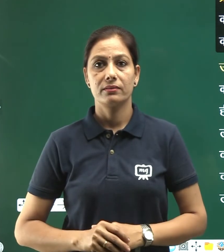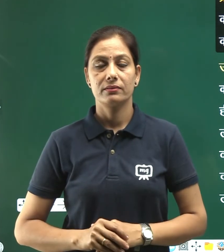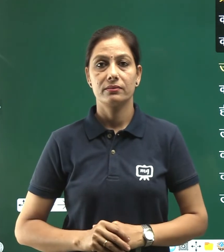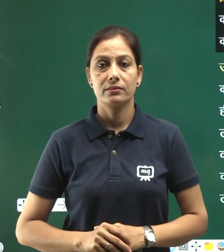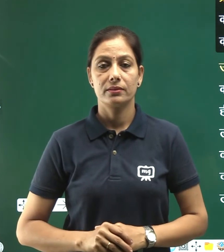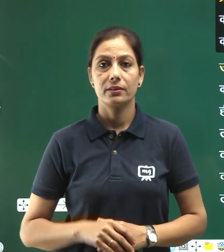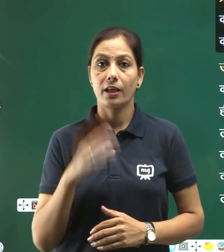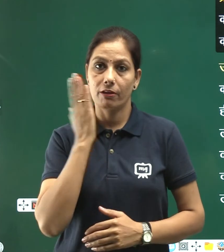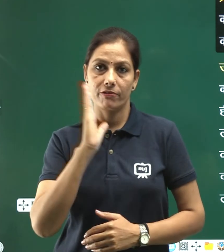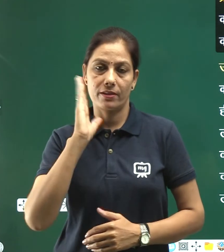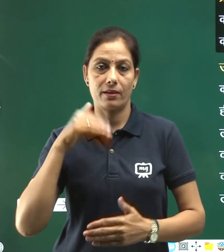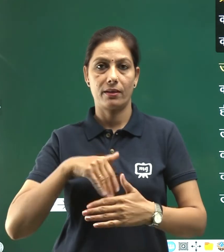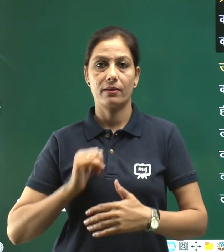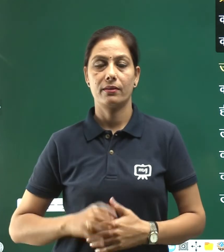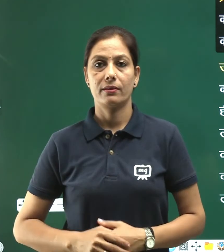कविता है।